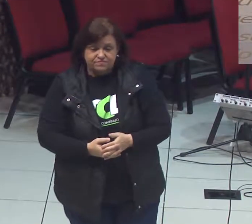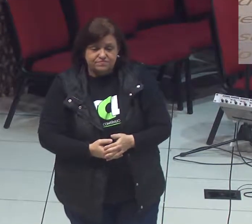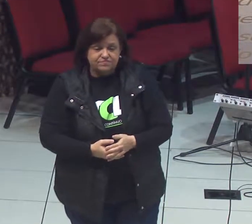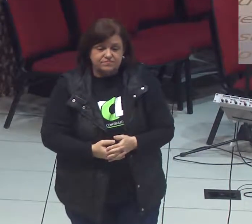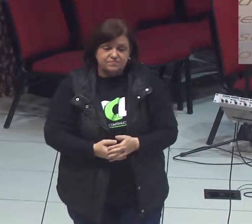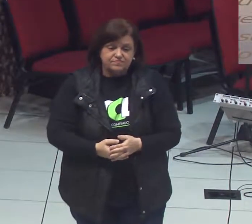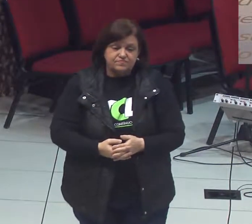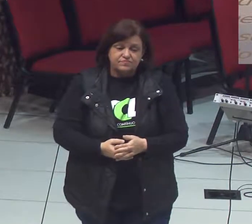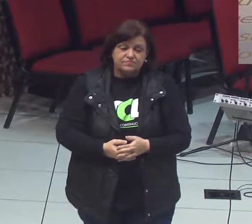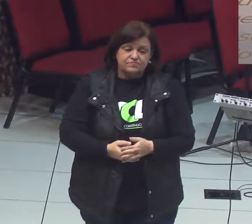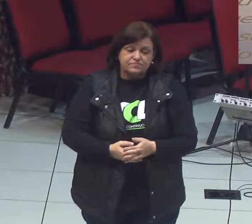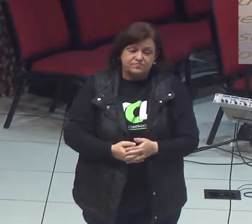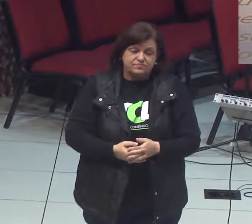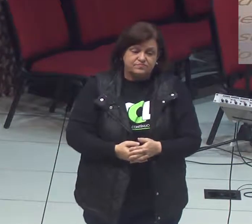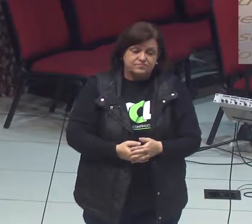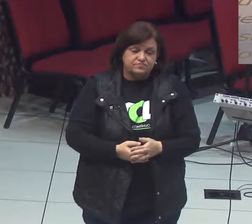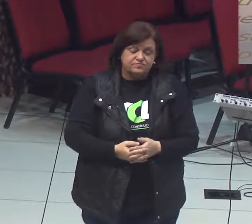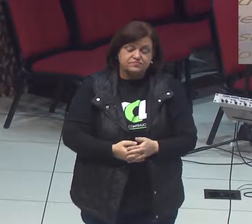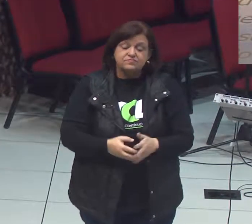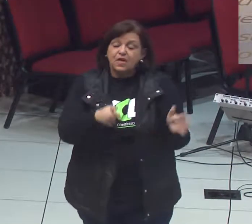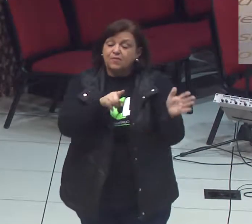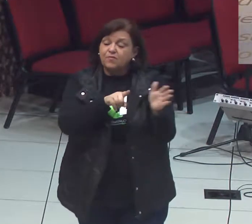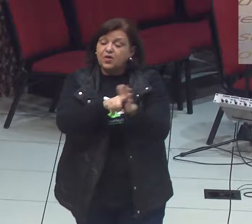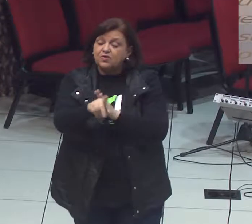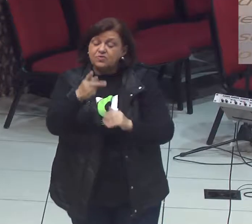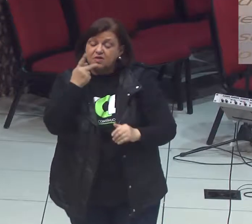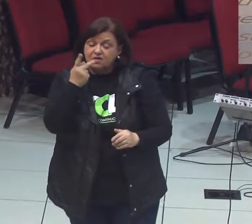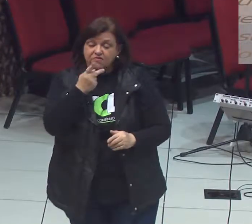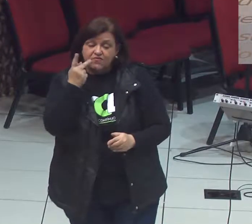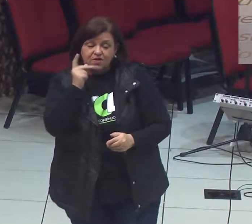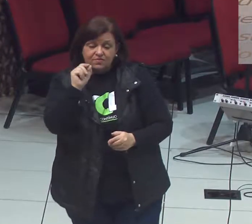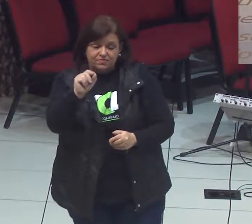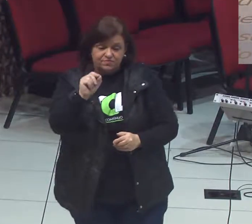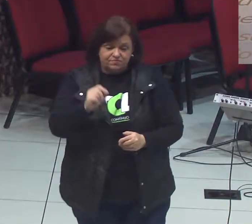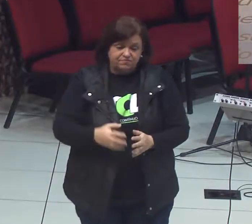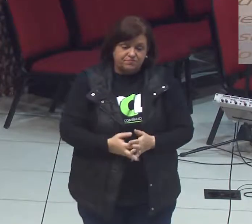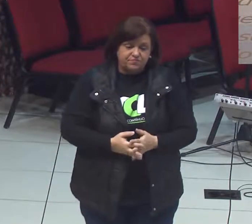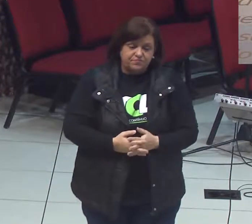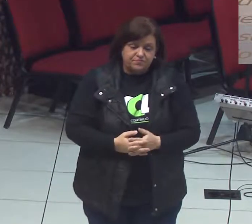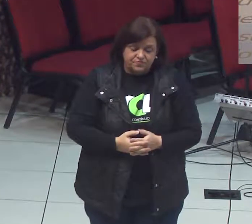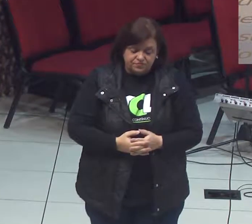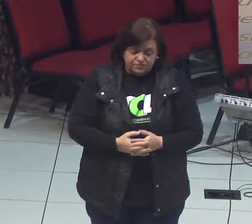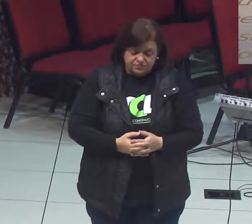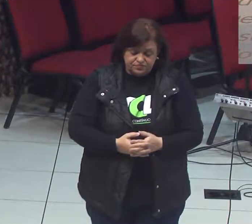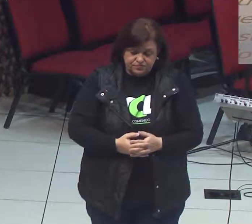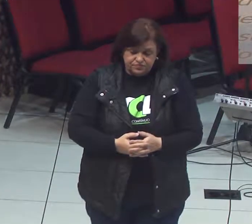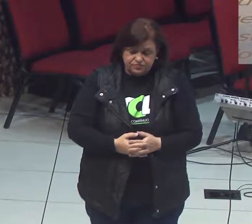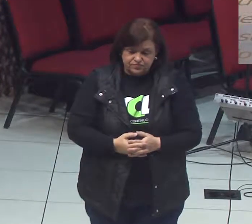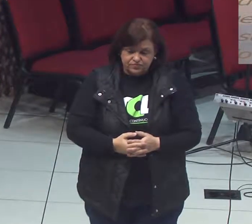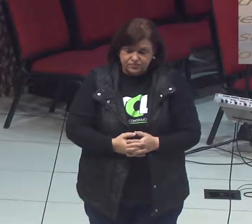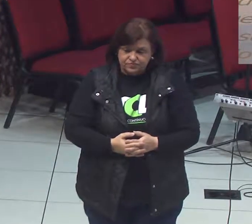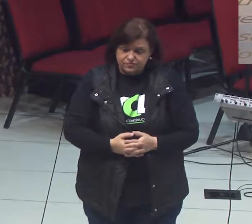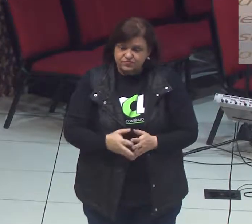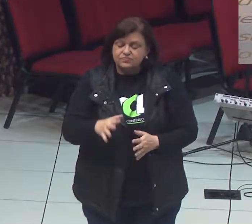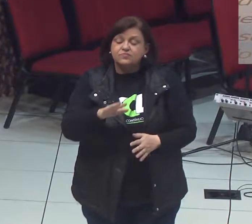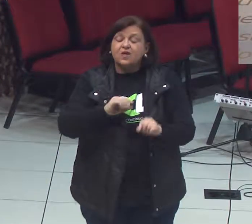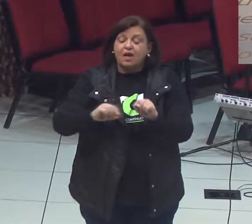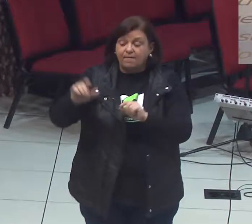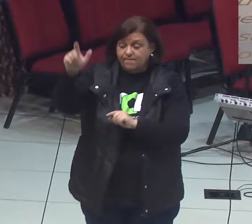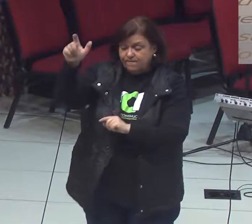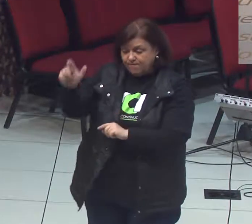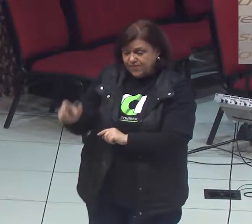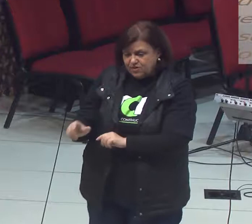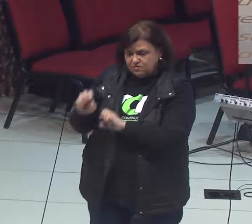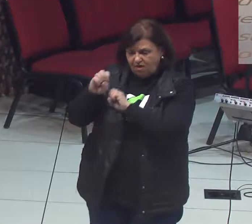do texto. E ali a afirmação da pergunta, a primeira parte diz assim: um falso